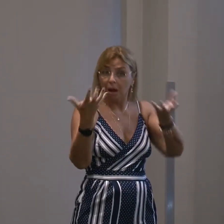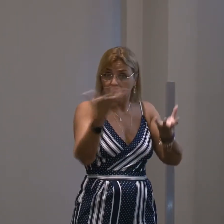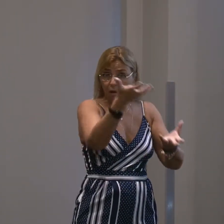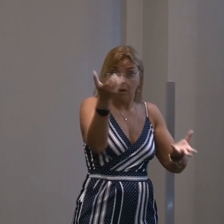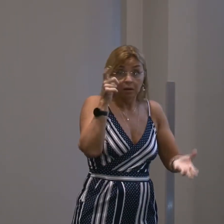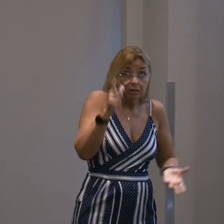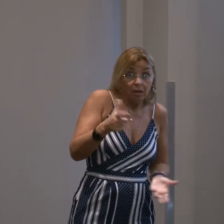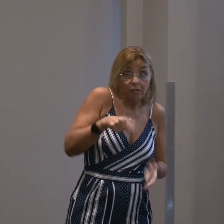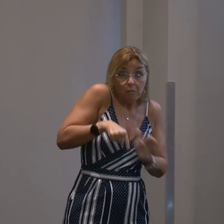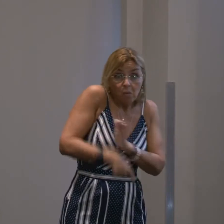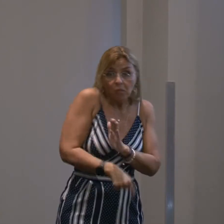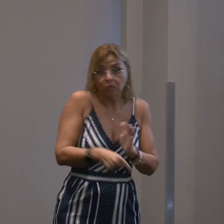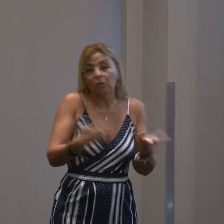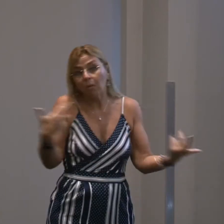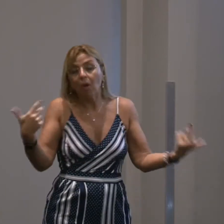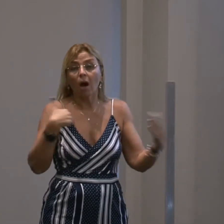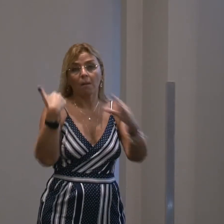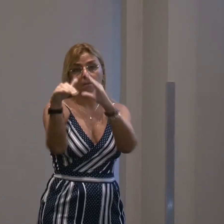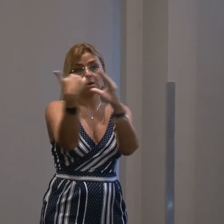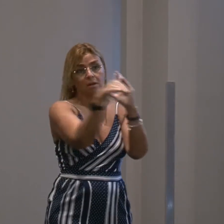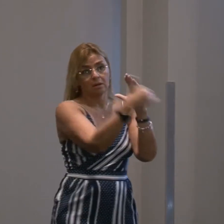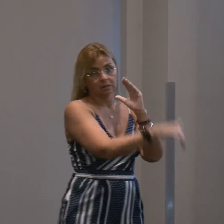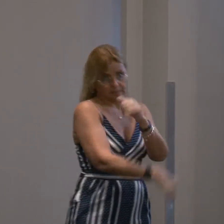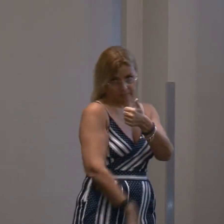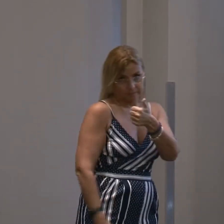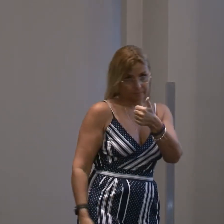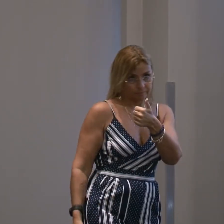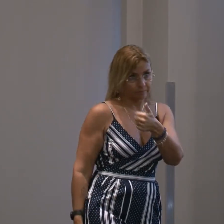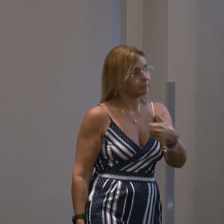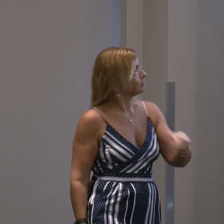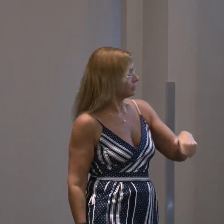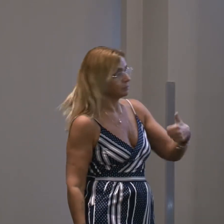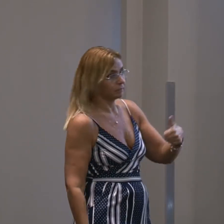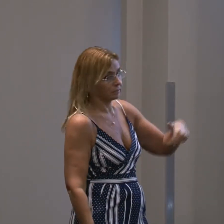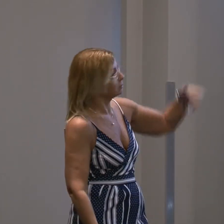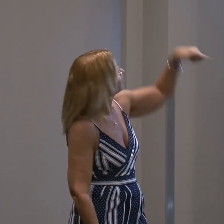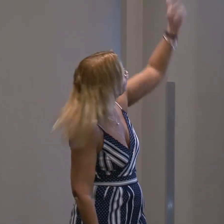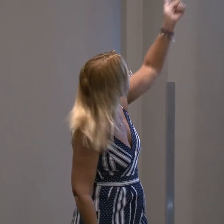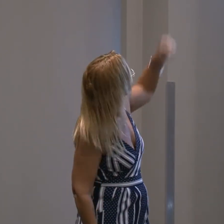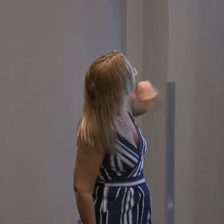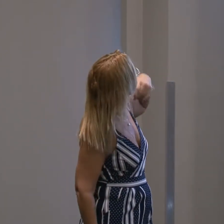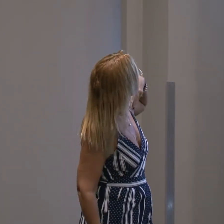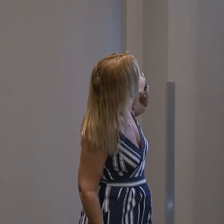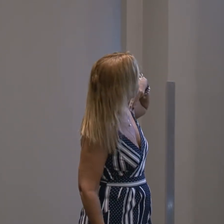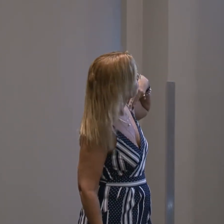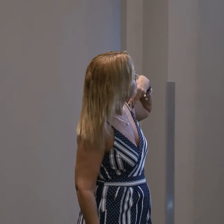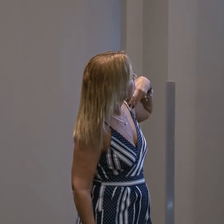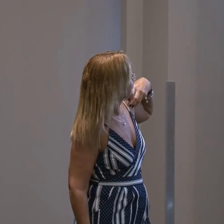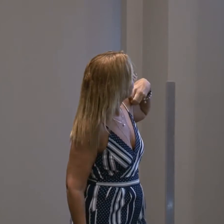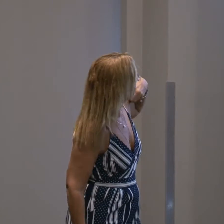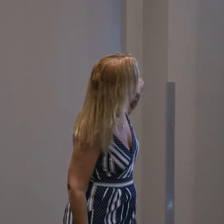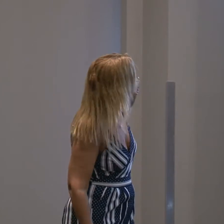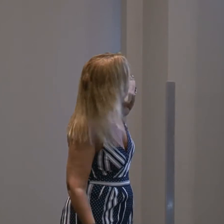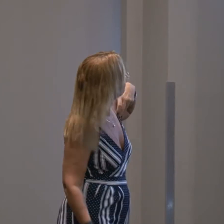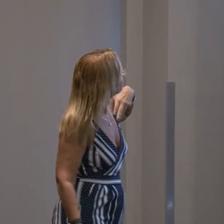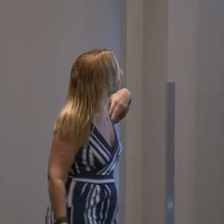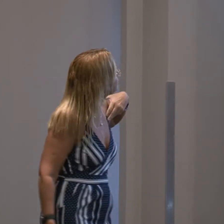Tem outros dados que eu também poderia apresentar, caso vocês queiram, vocês podem conversar comigo também. Pode passar, por favor?